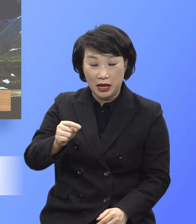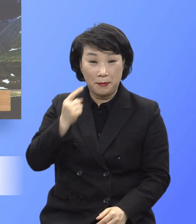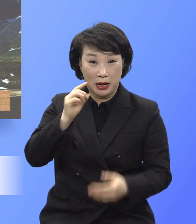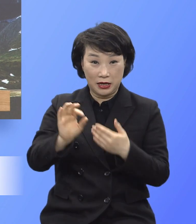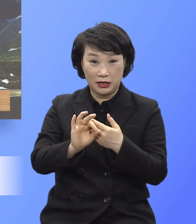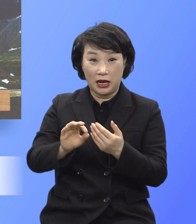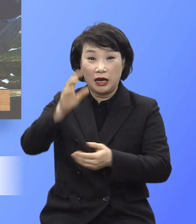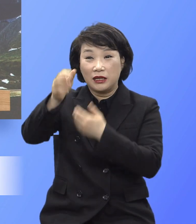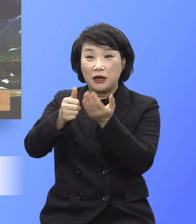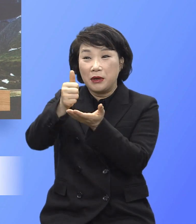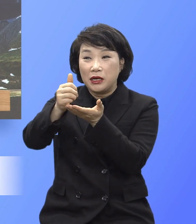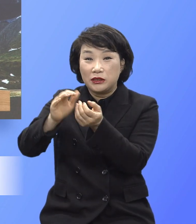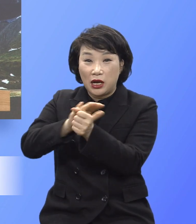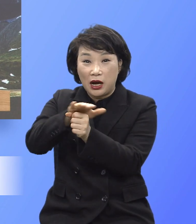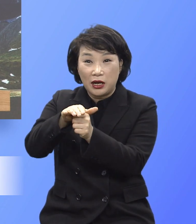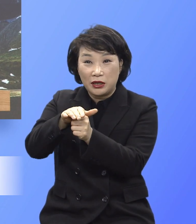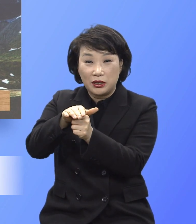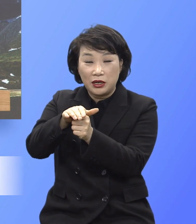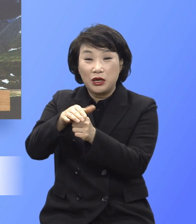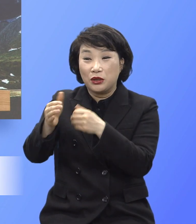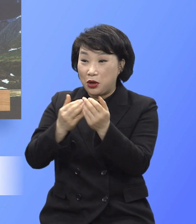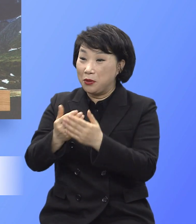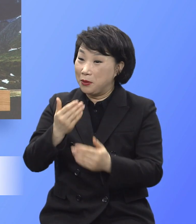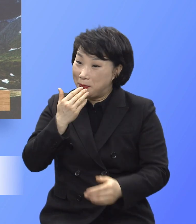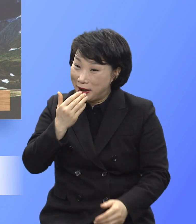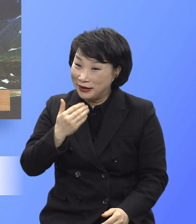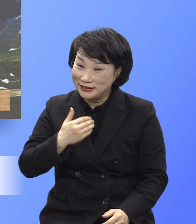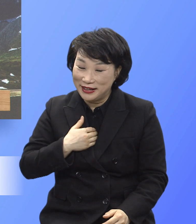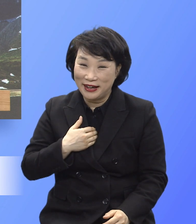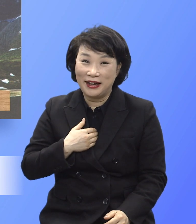만약에 그 사랑을 경험할 수 있다면